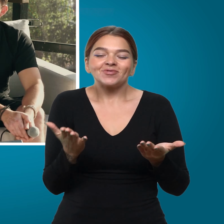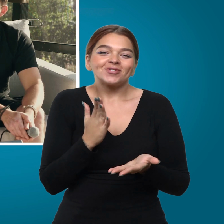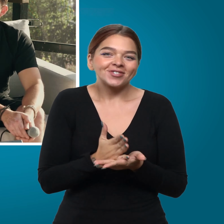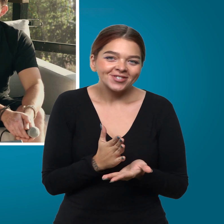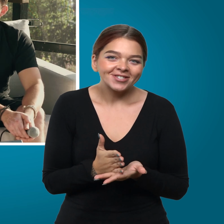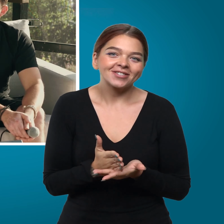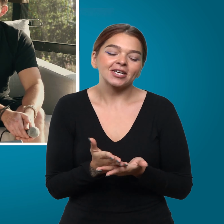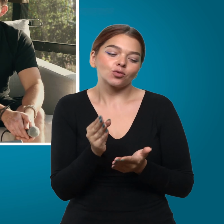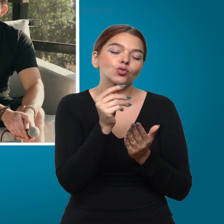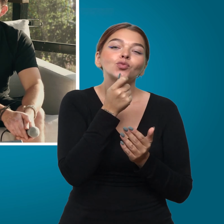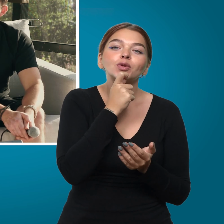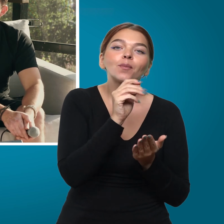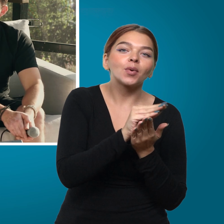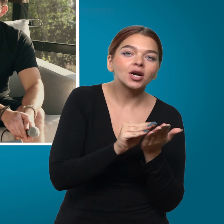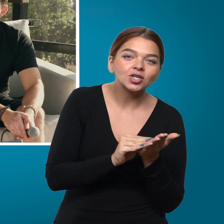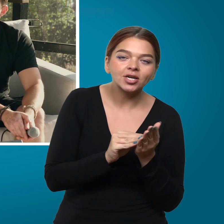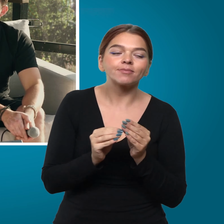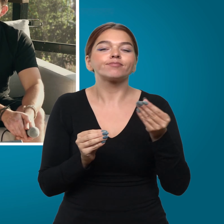metamorfozių.